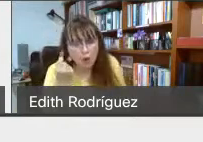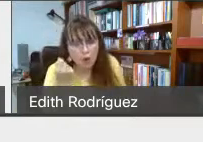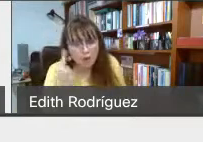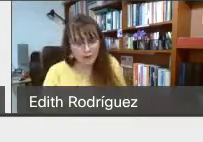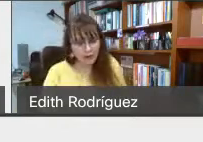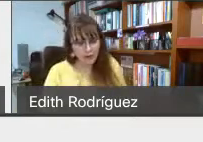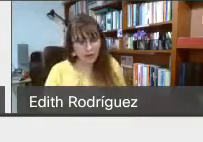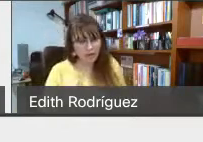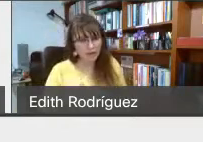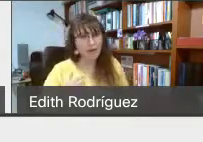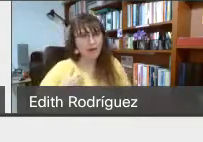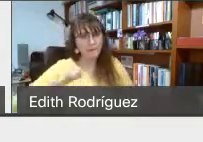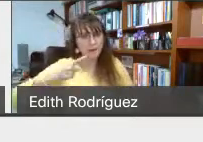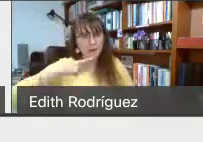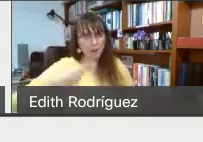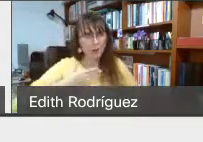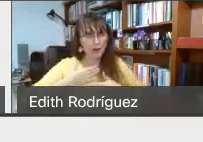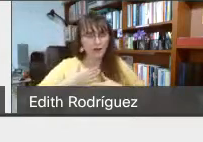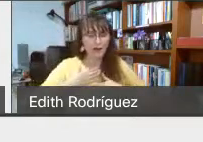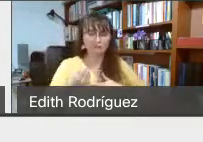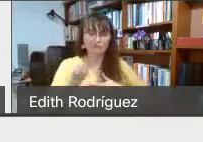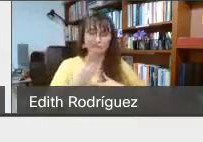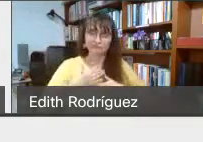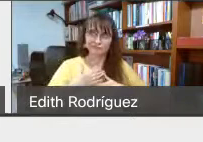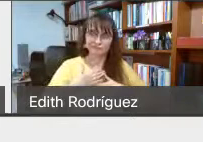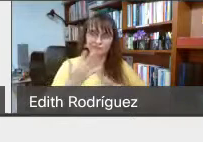mundo literario y lo puedan